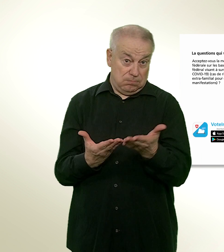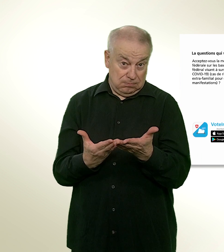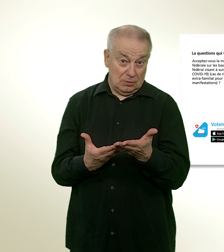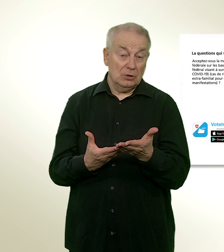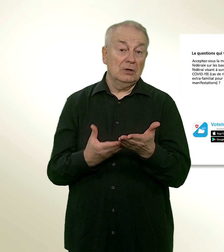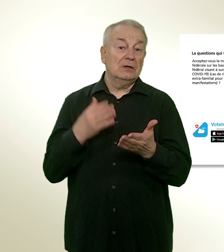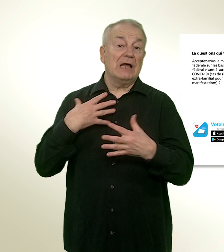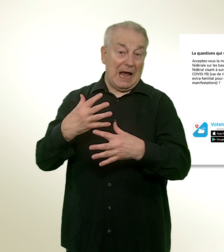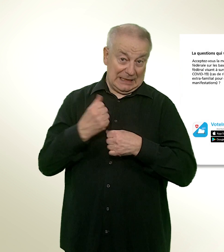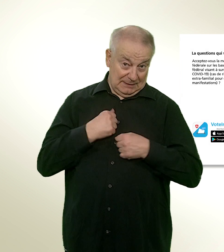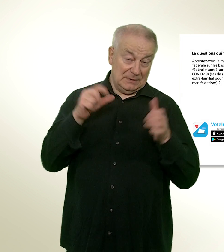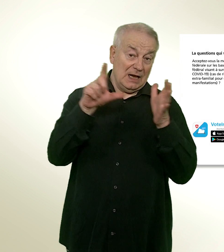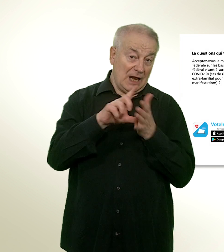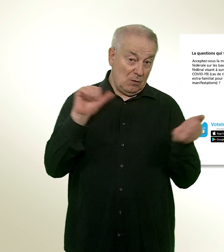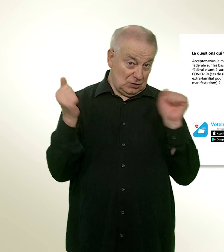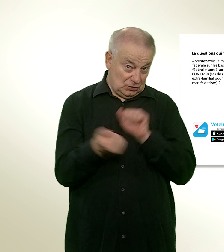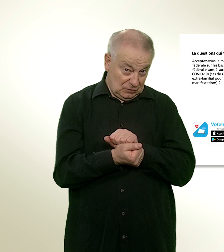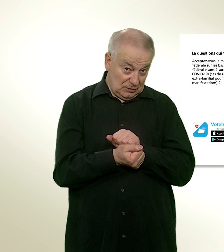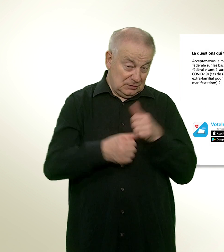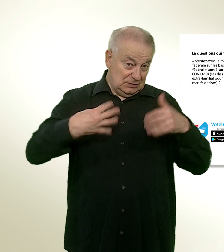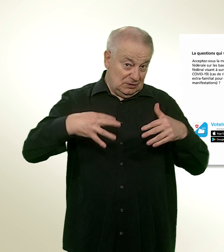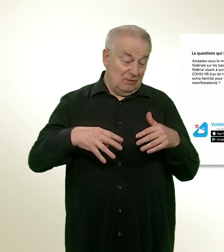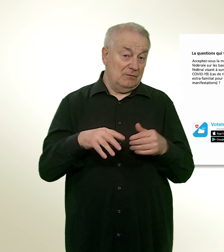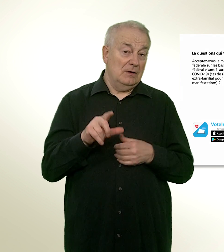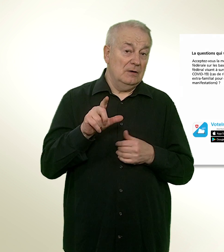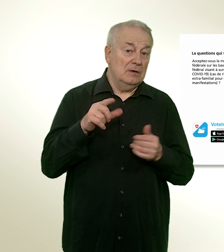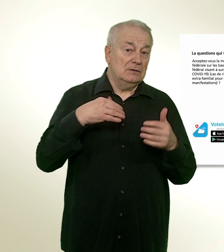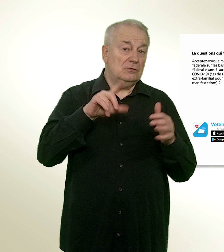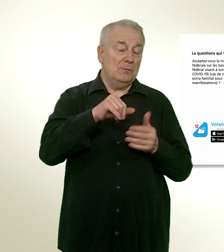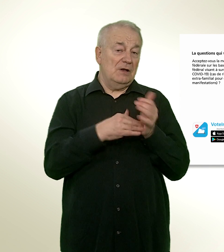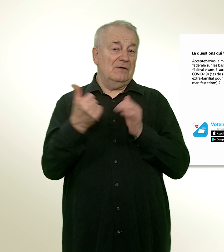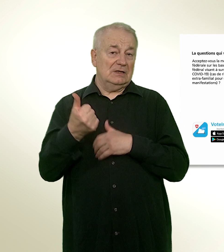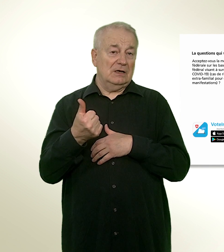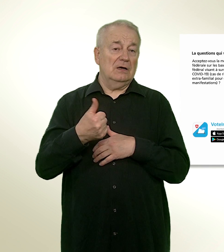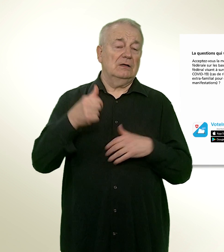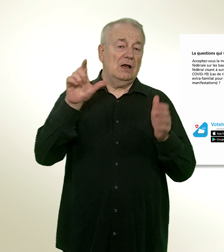recommandent d'accepter la modification du 19 mars 2021 de la loi Covid-19.